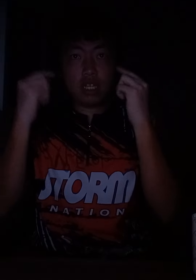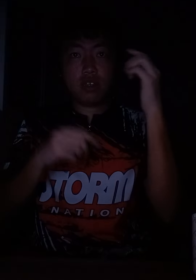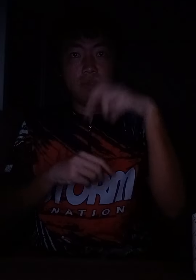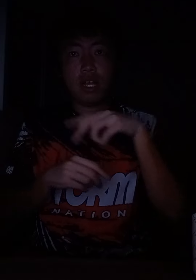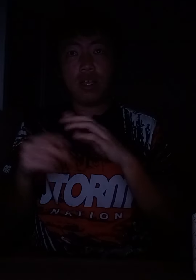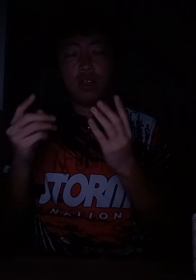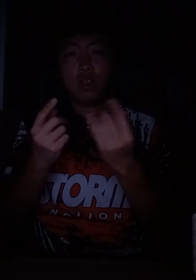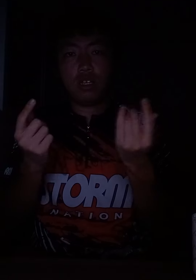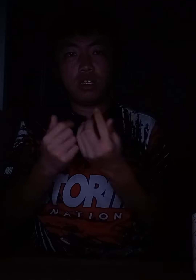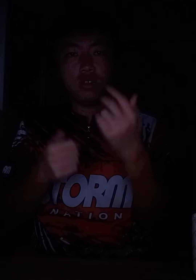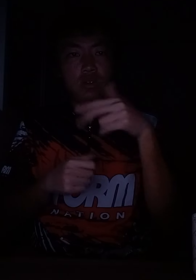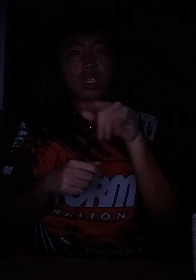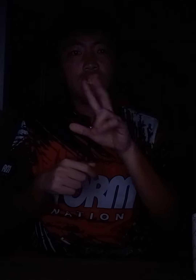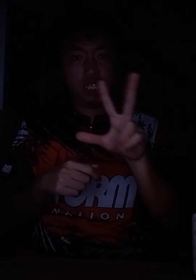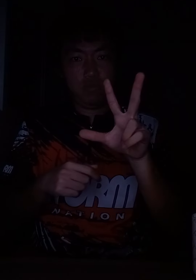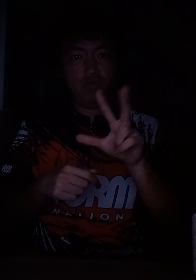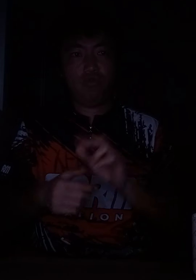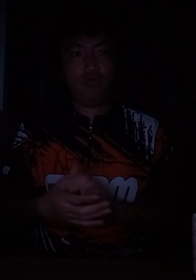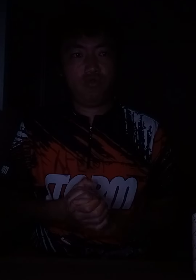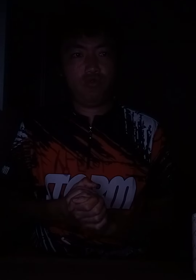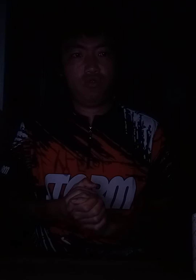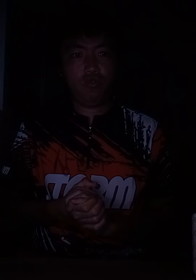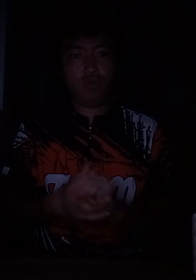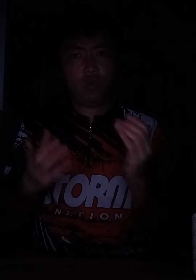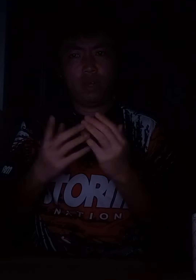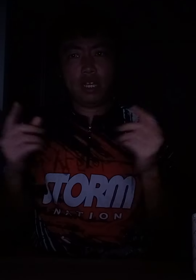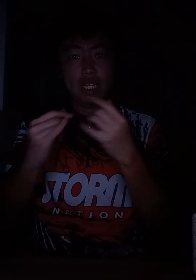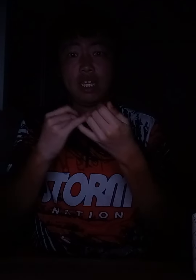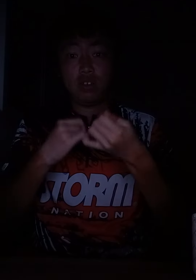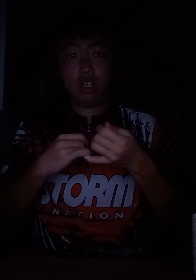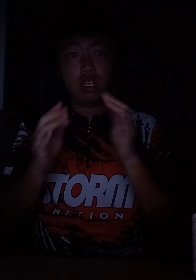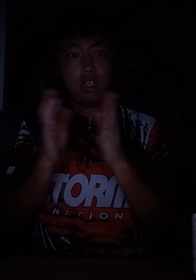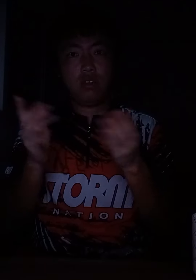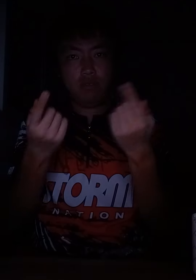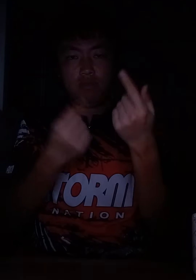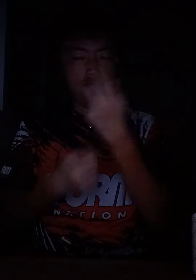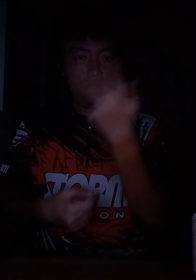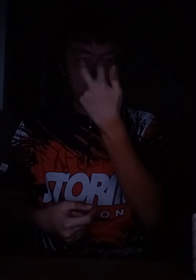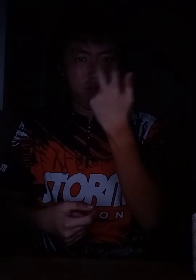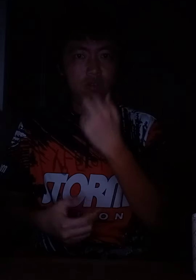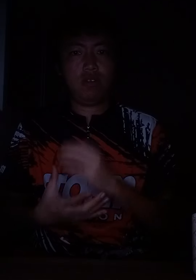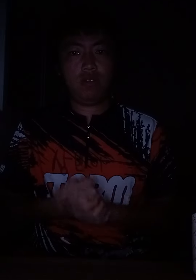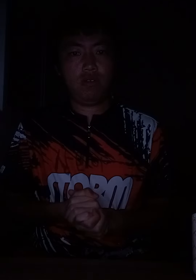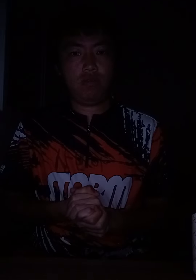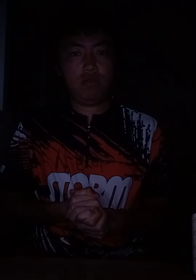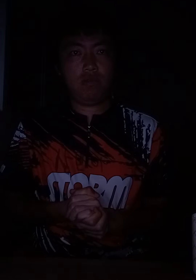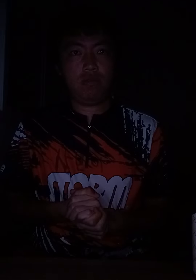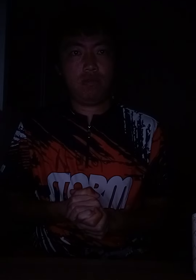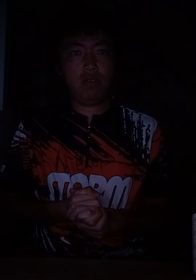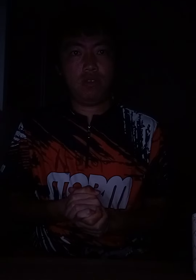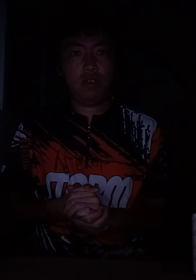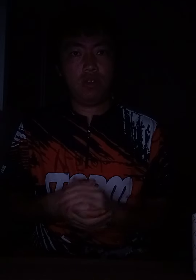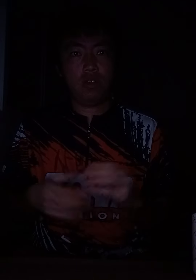방침이 시행된 지 벌써 3주. 얼마나 잘 지켜지고 있는지 살펴봤습니다. 안내문이 곳곳에 붙어